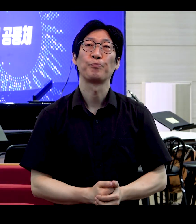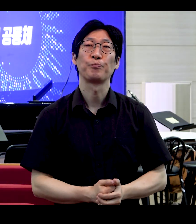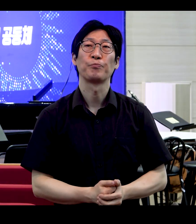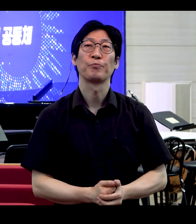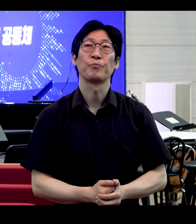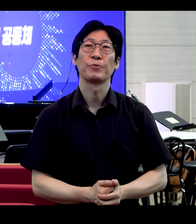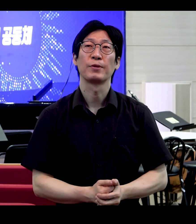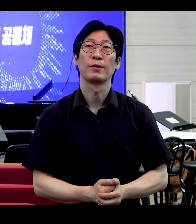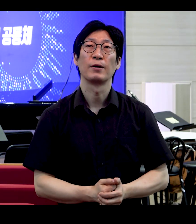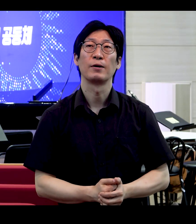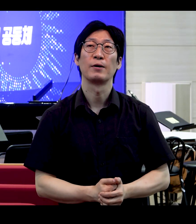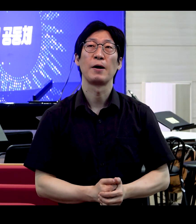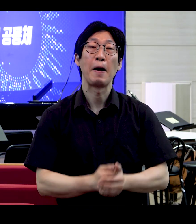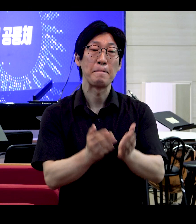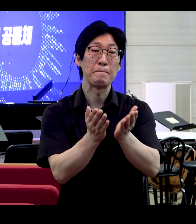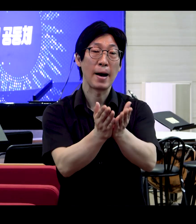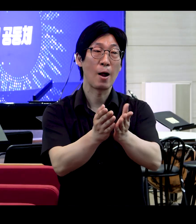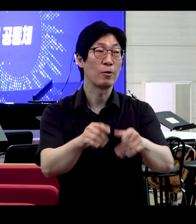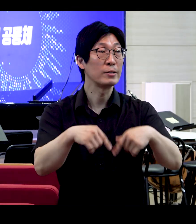들어가고.